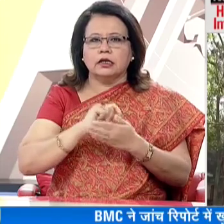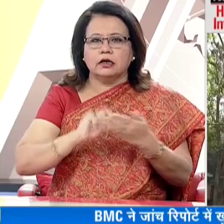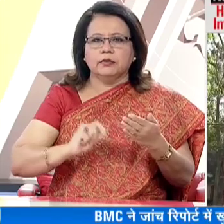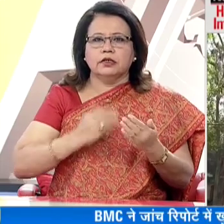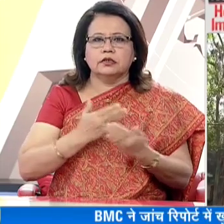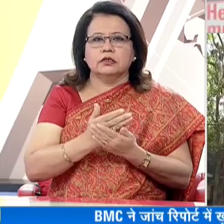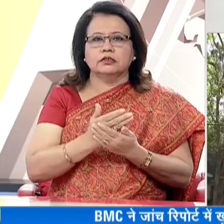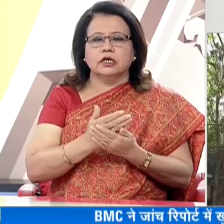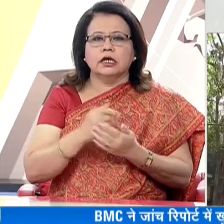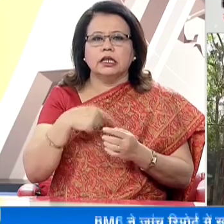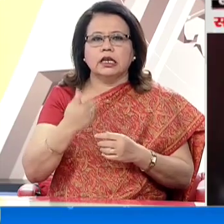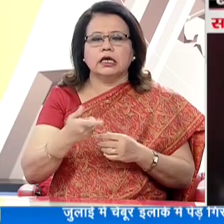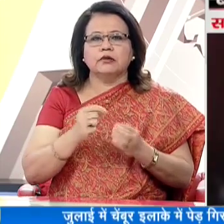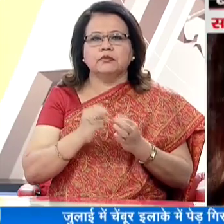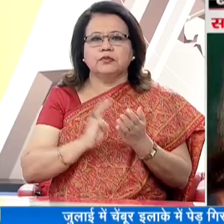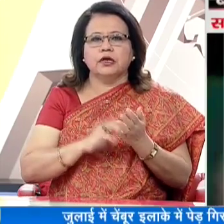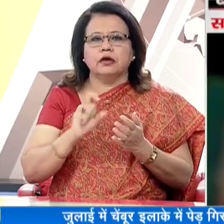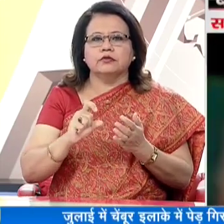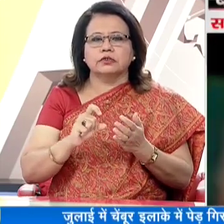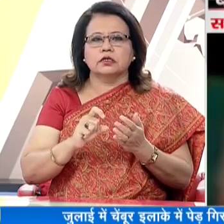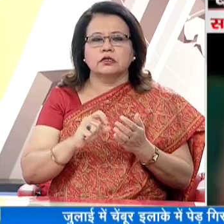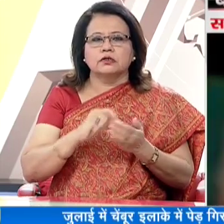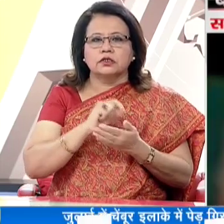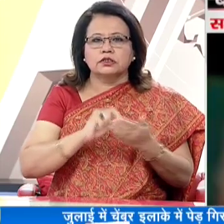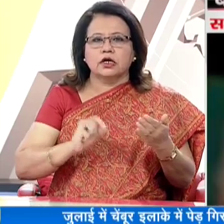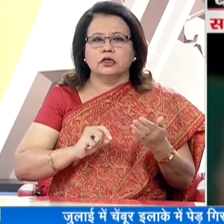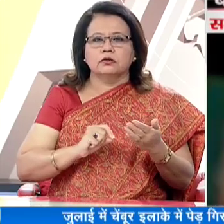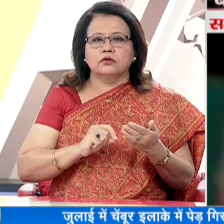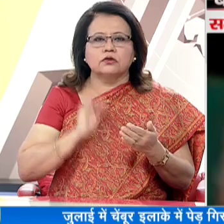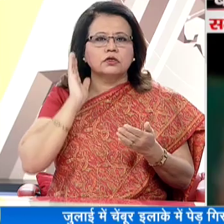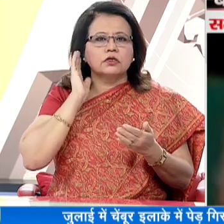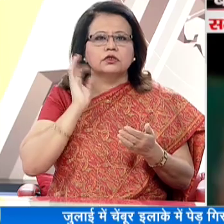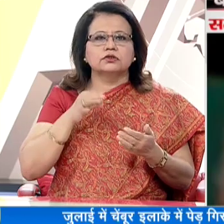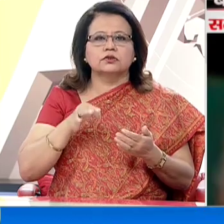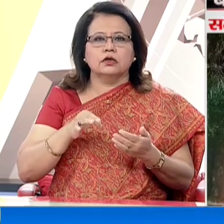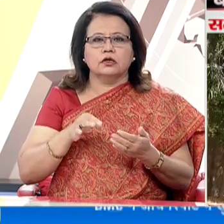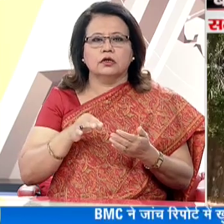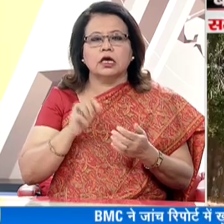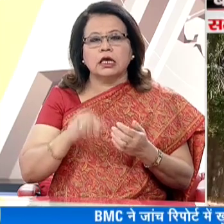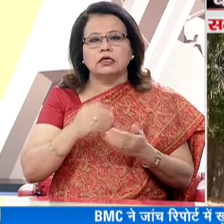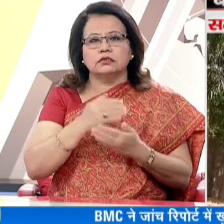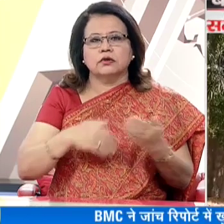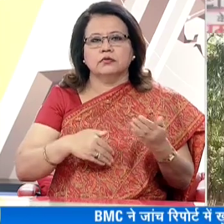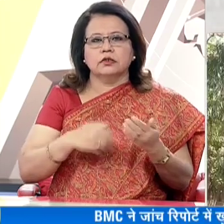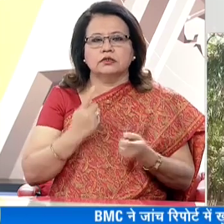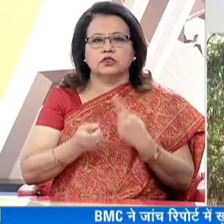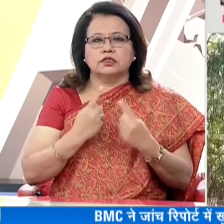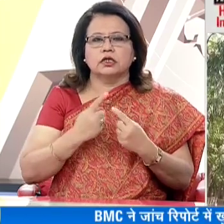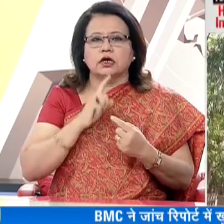थी, लेकिन बीएमसी ने उनकी शिकायतों को नजरअंदाज किया। इस मामले में जांच के